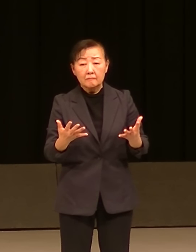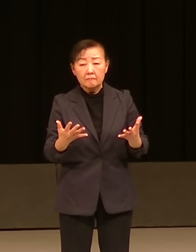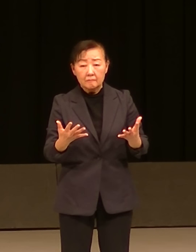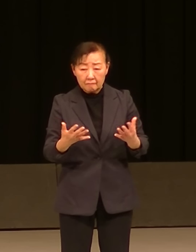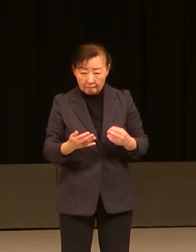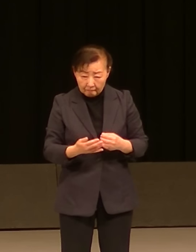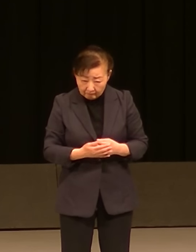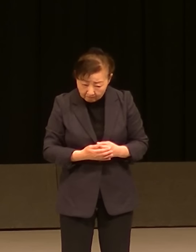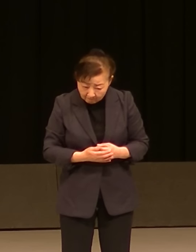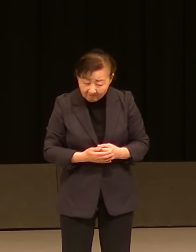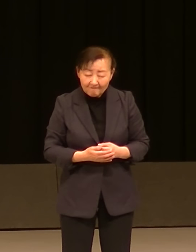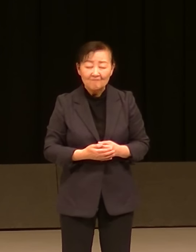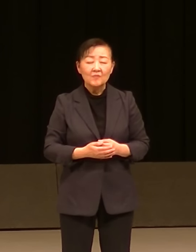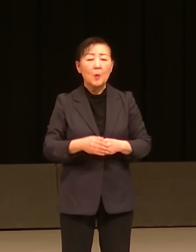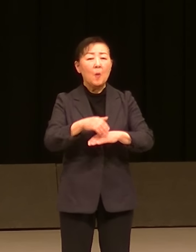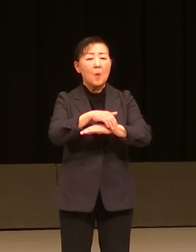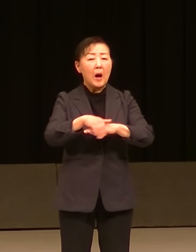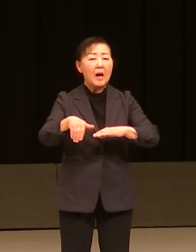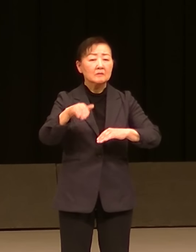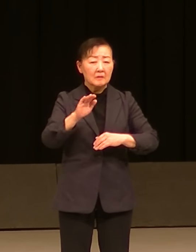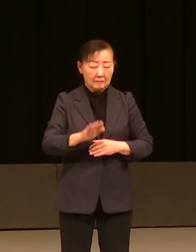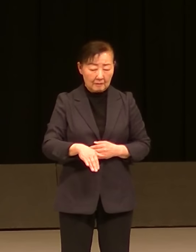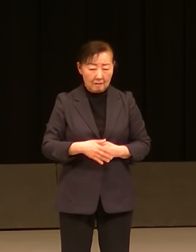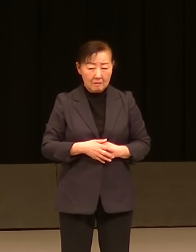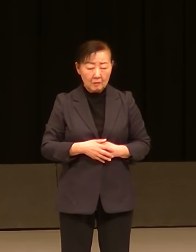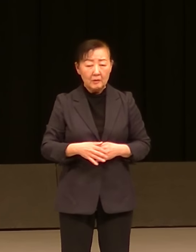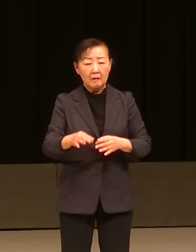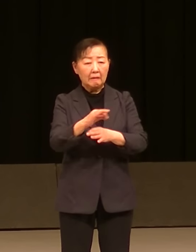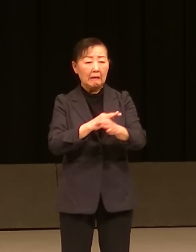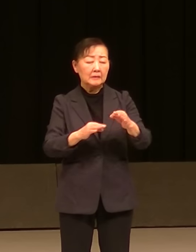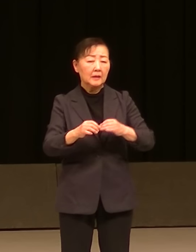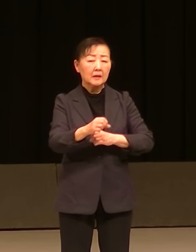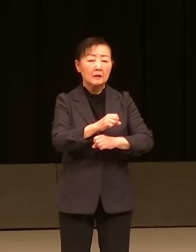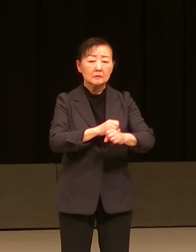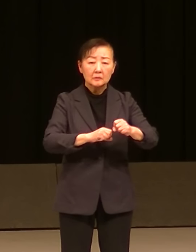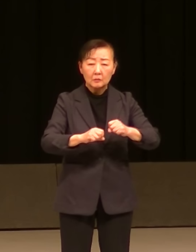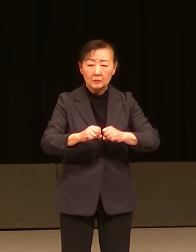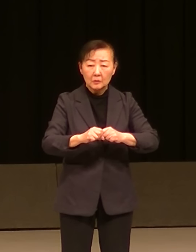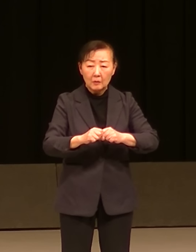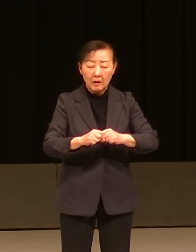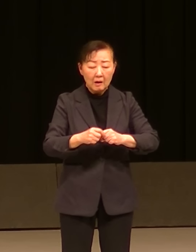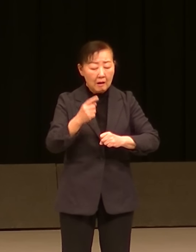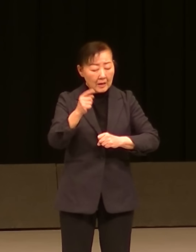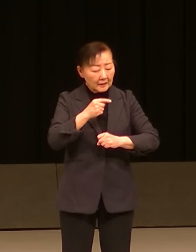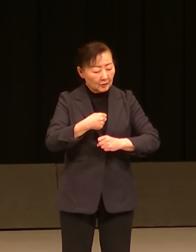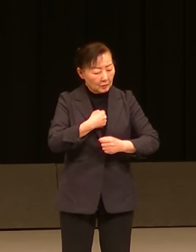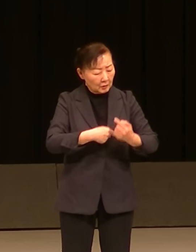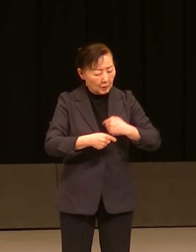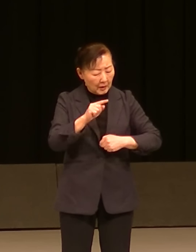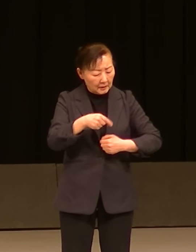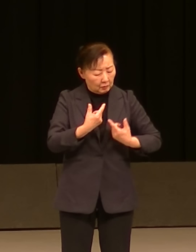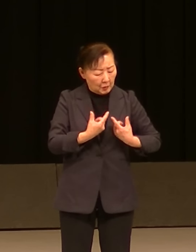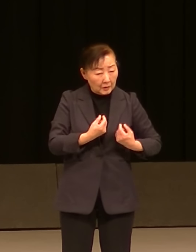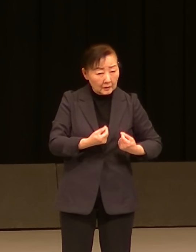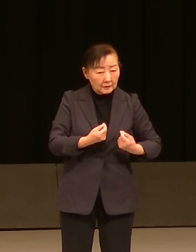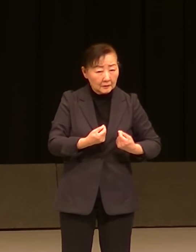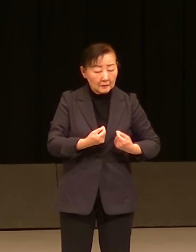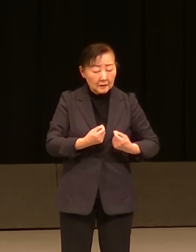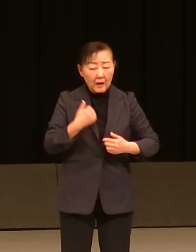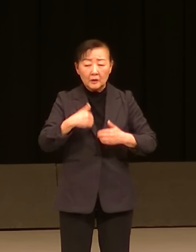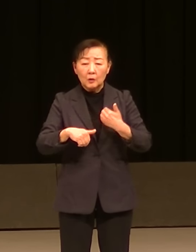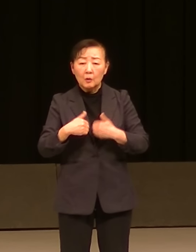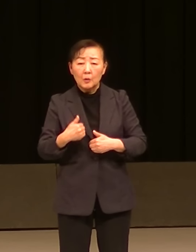ているはずだったのでございます。これは経済活動とは、人の痛みを我が痛みとこうし、人の